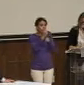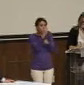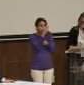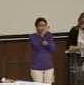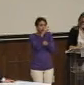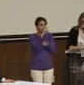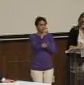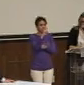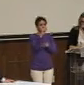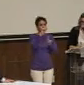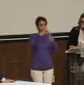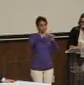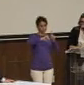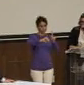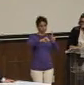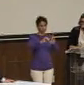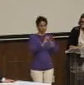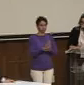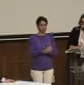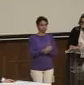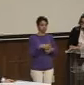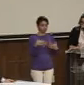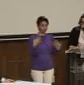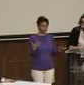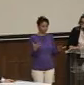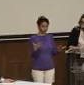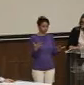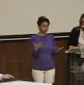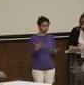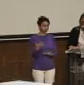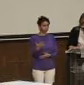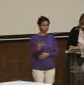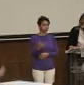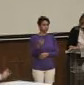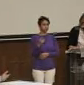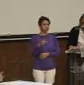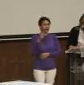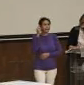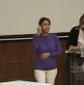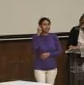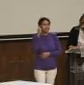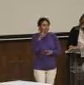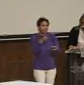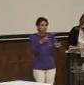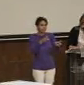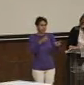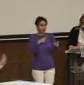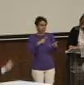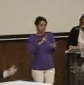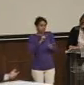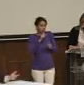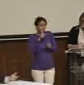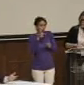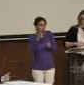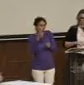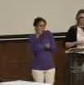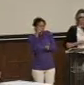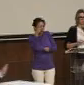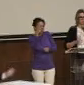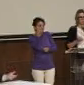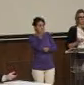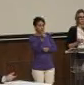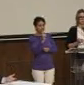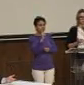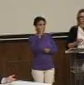5 meses. Né? Então, logo se percebe que há uma outra intenção em